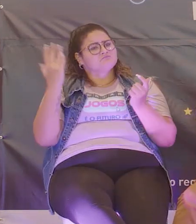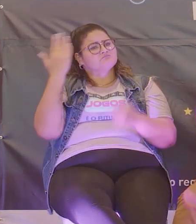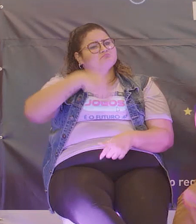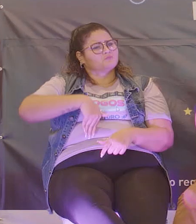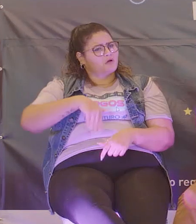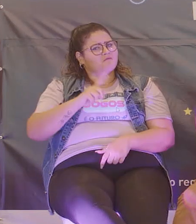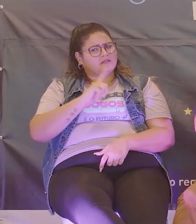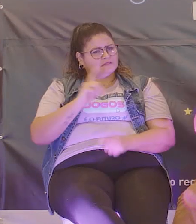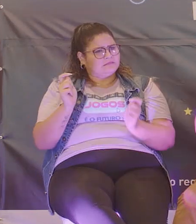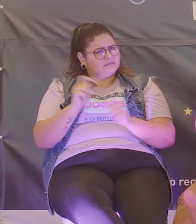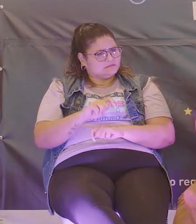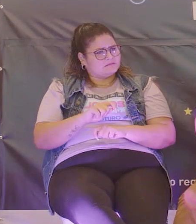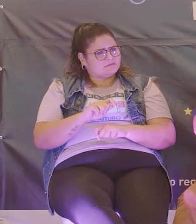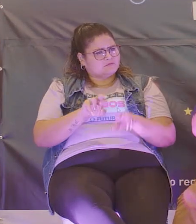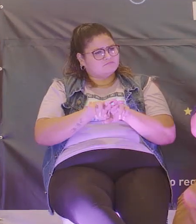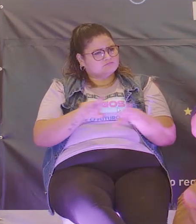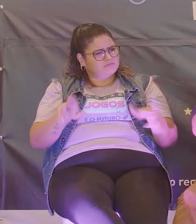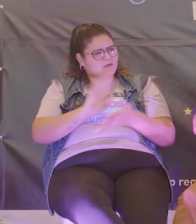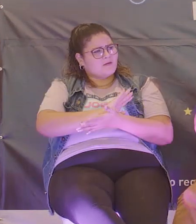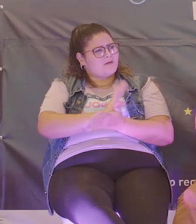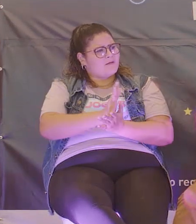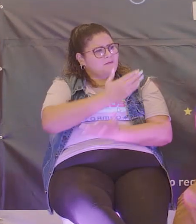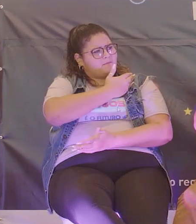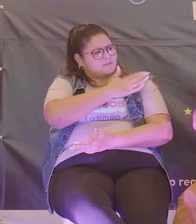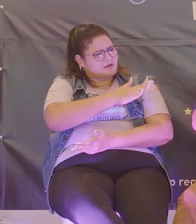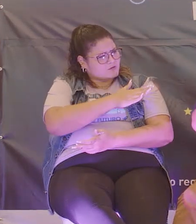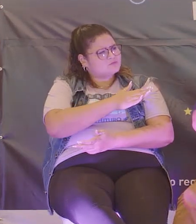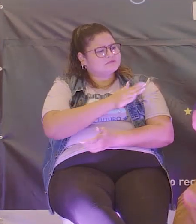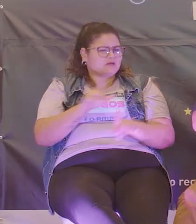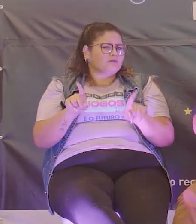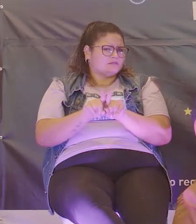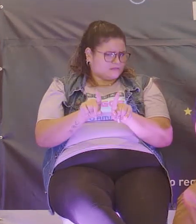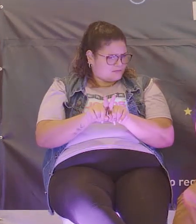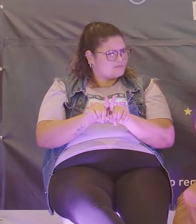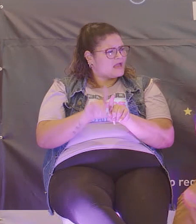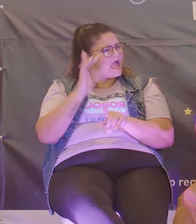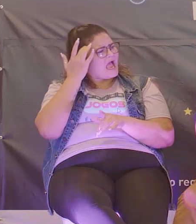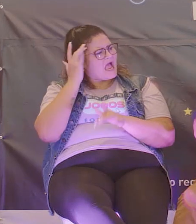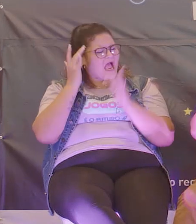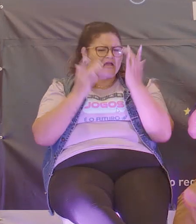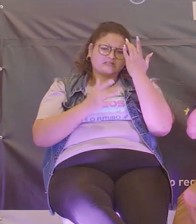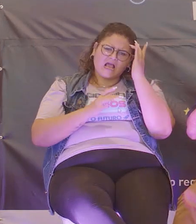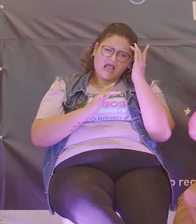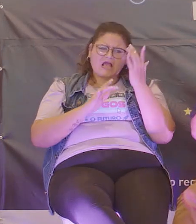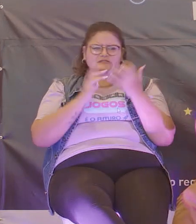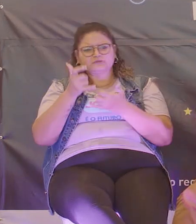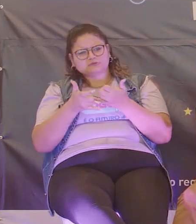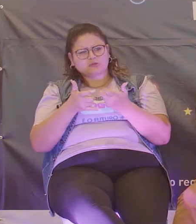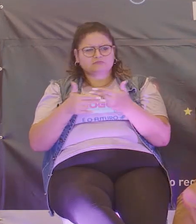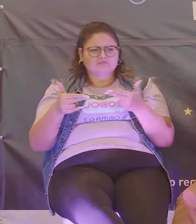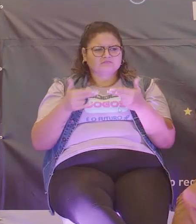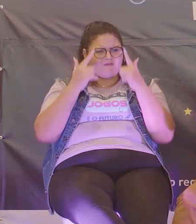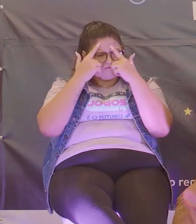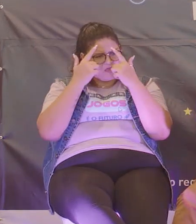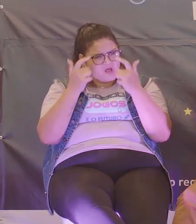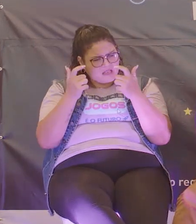que teve muito preconceito, muito achismo em cima do que jogos trazem violência, trazem esse